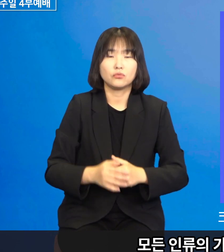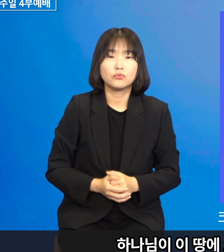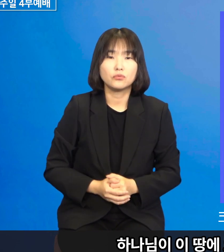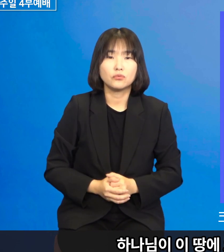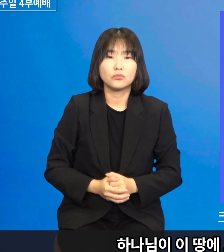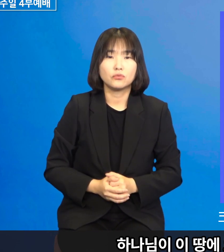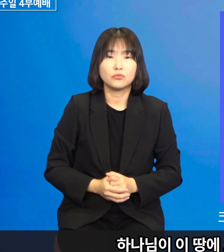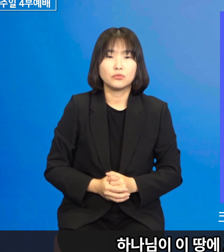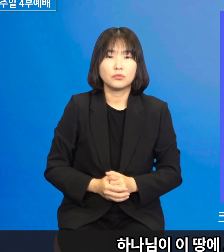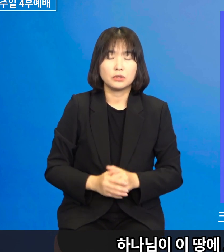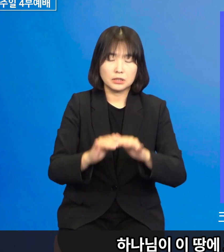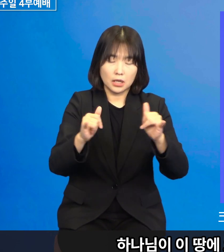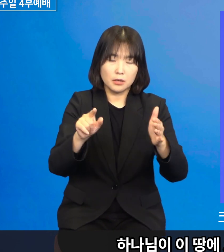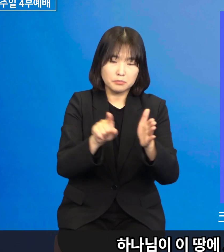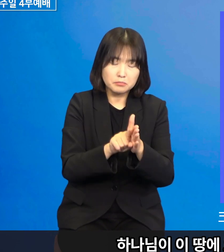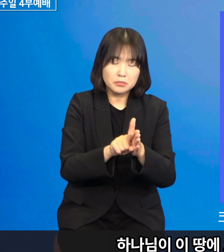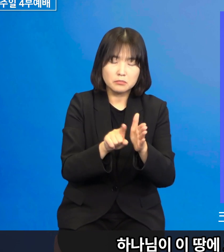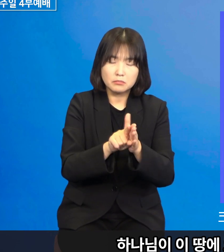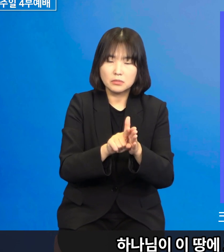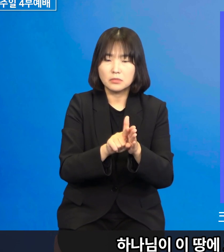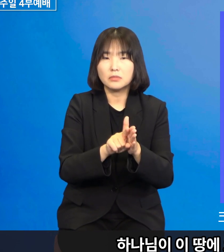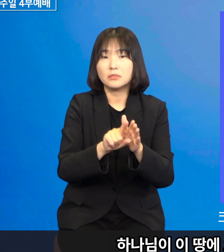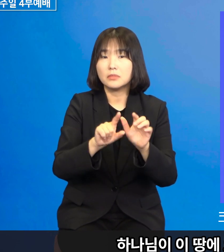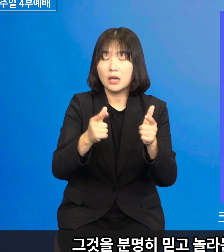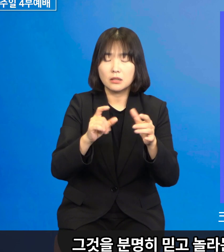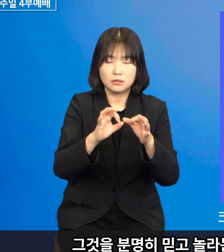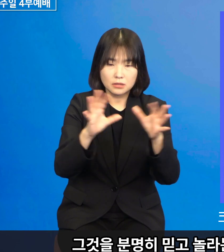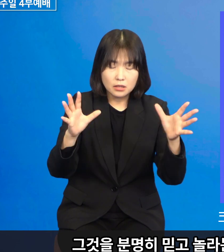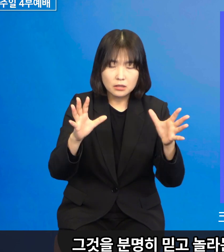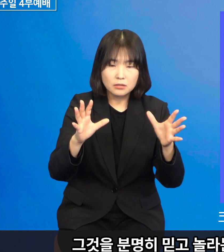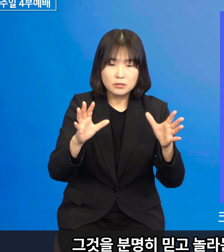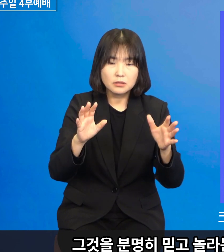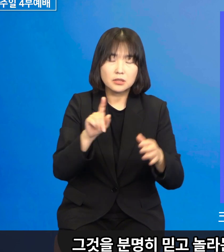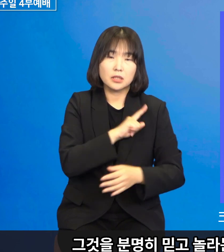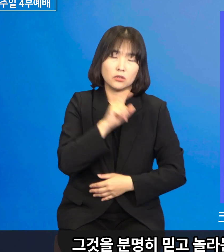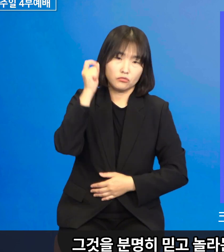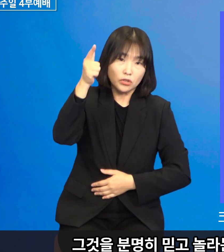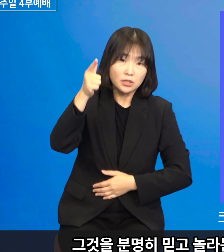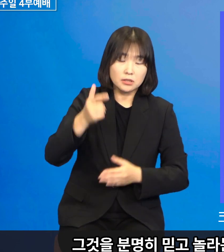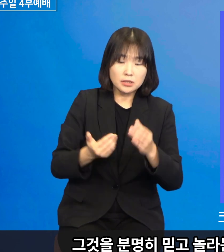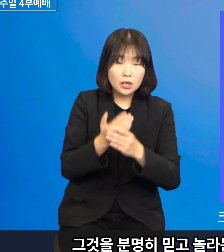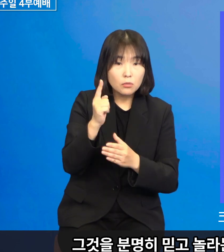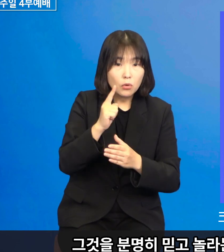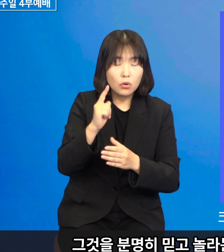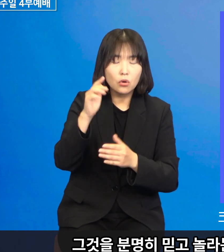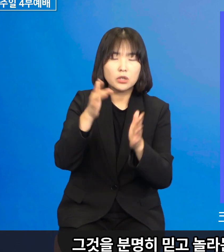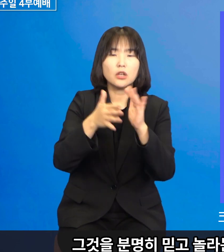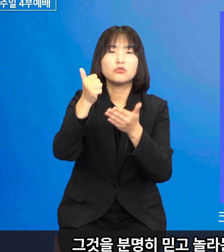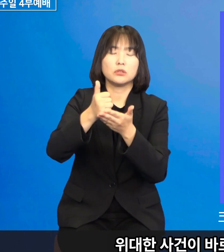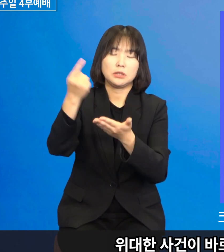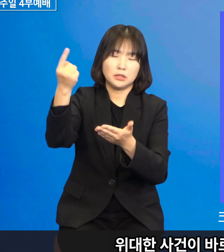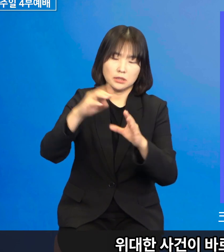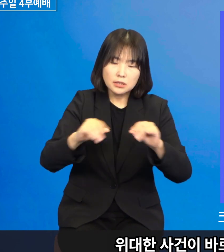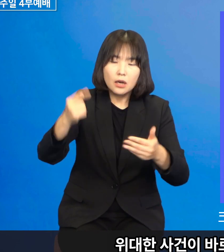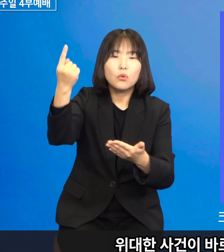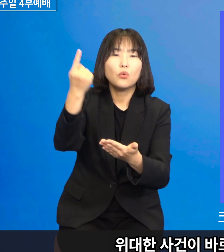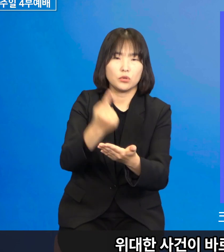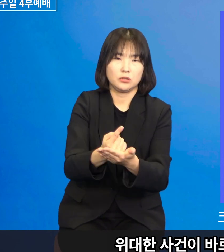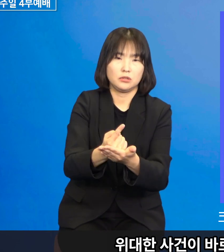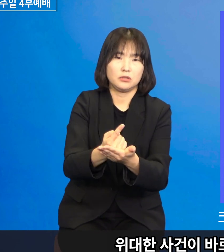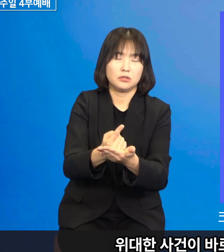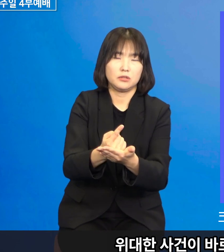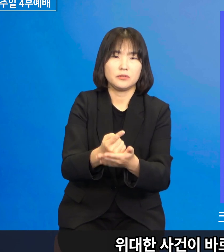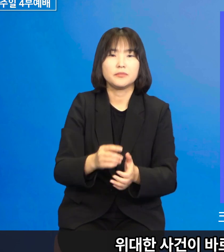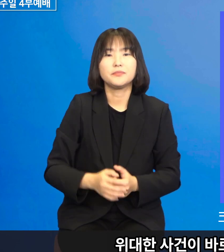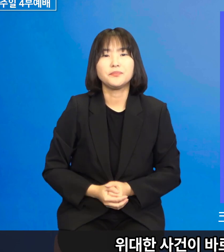역사는 하나님이 이 땅에 오셨다는 사실이에요. 그것을 분명히 믿고 놀라는 여러분 되시길 축복합니다. 위대한 사건이